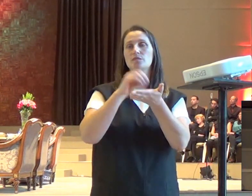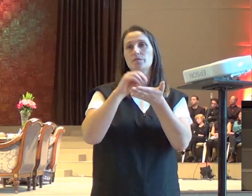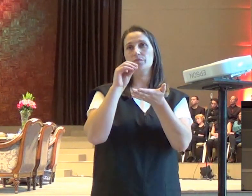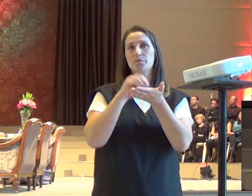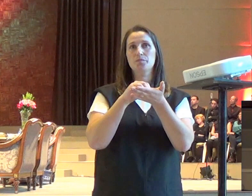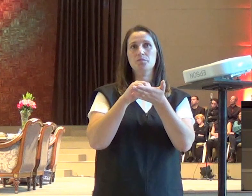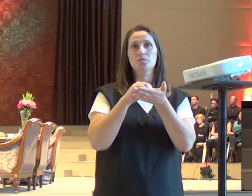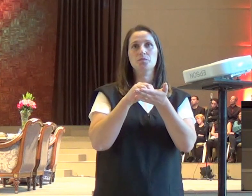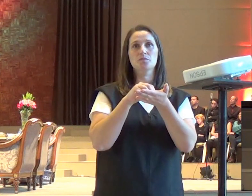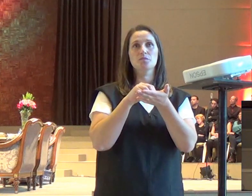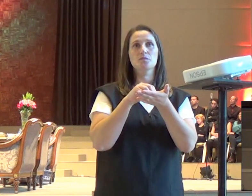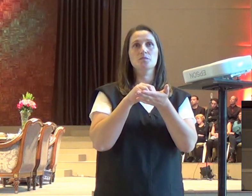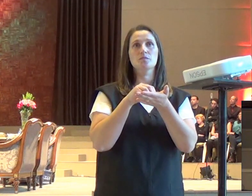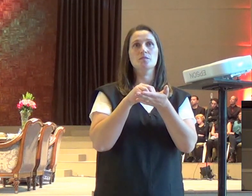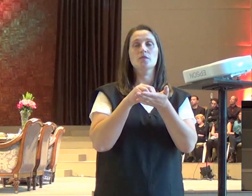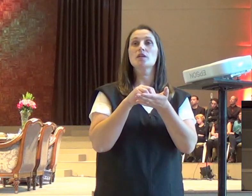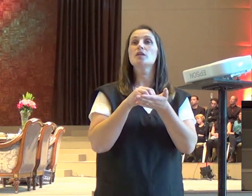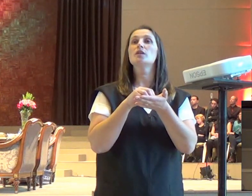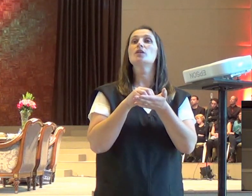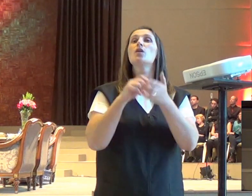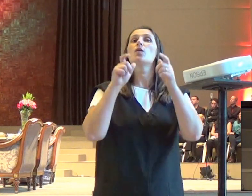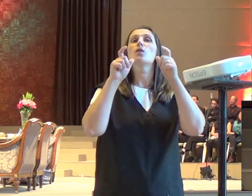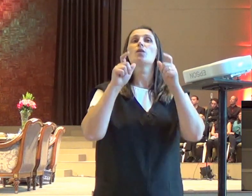e onde a gente aprende limite?